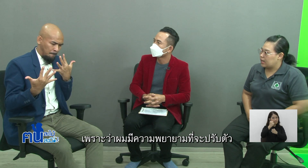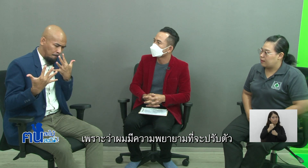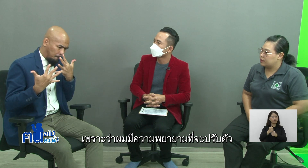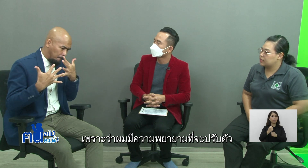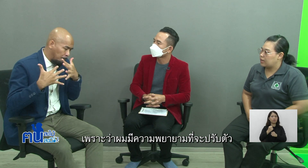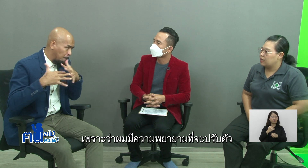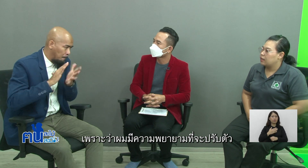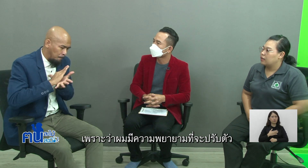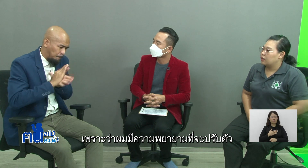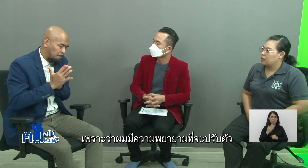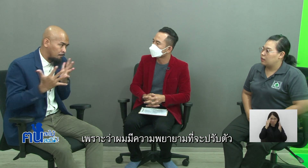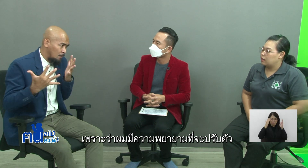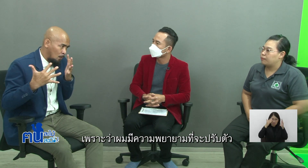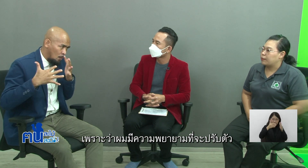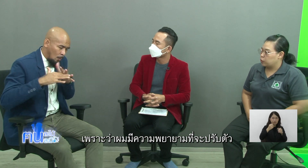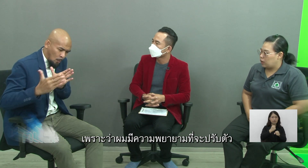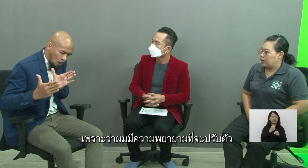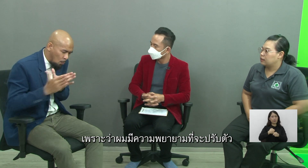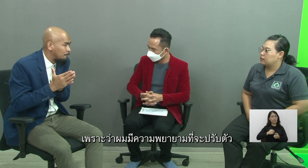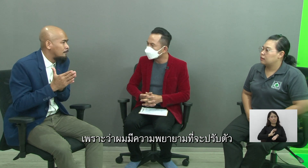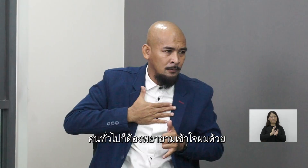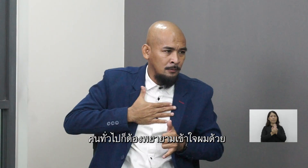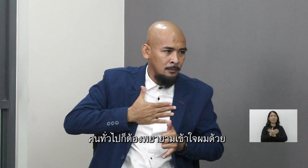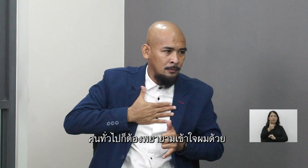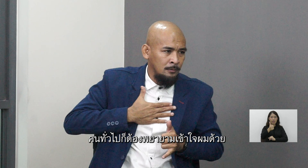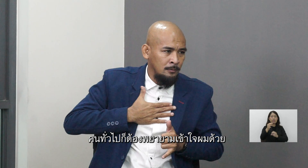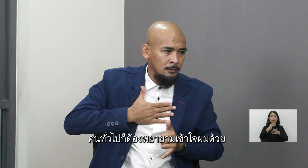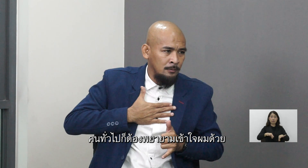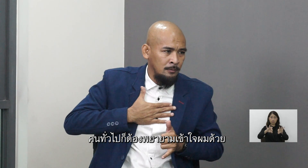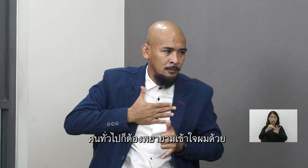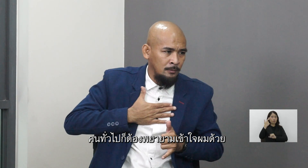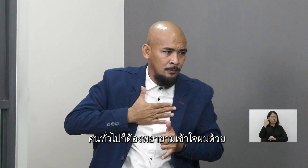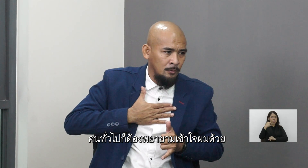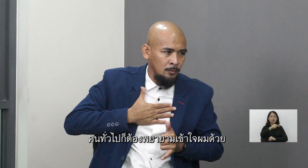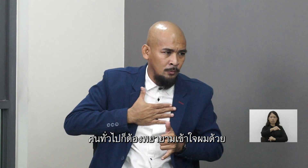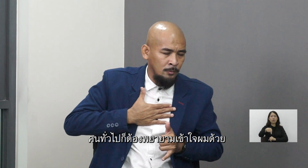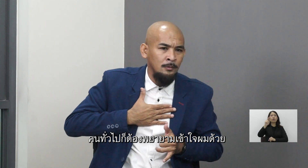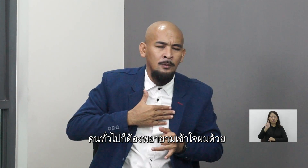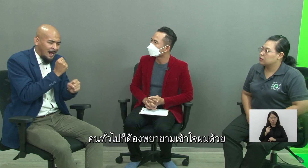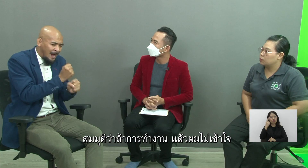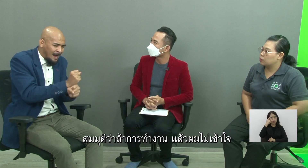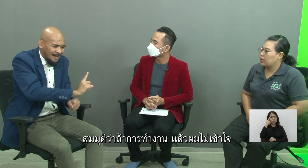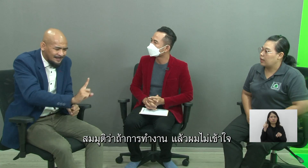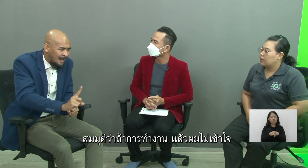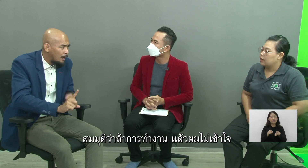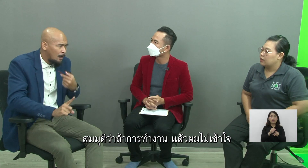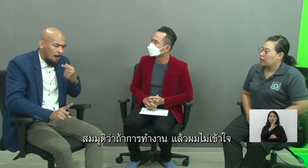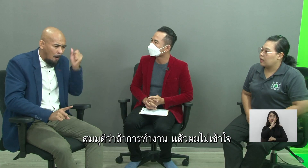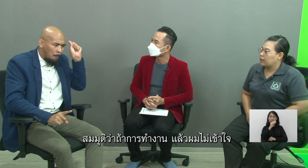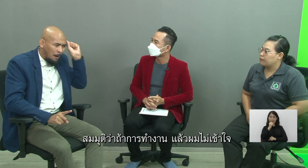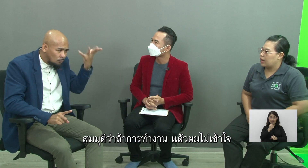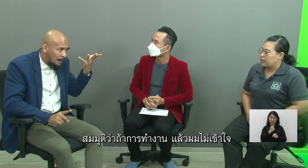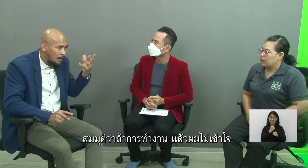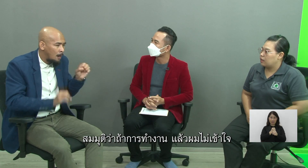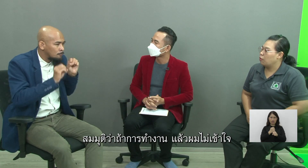ความพยายามที่จะปรับตัวคนทั่วไปอะก็ต้องพยายามเข้าใจผมด้วยสมมติว่าถ้